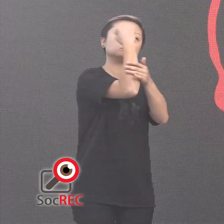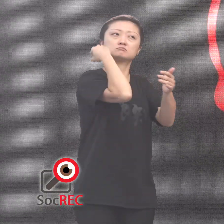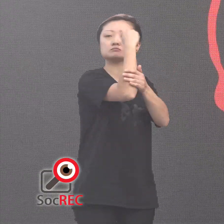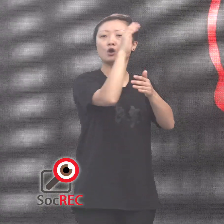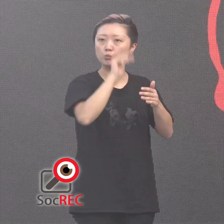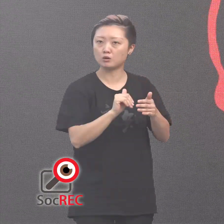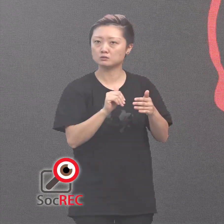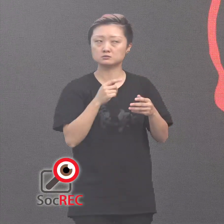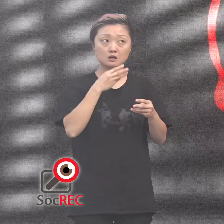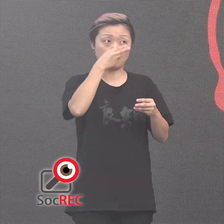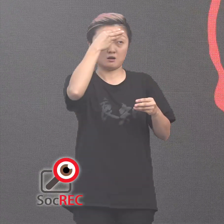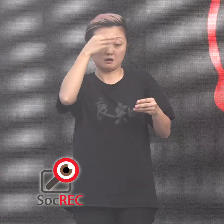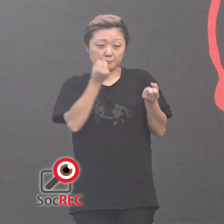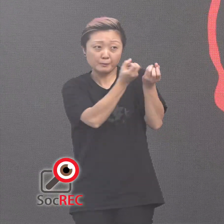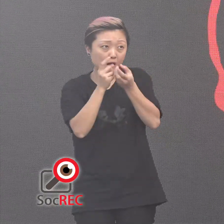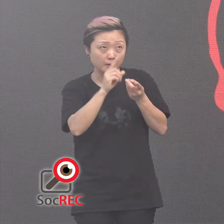never forget。